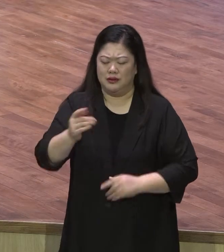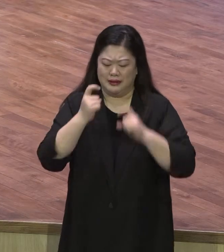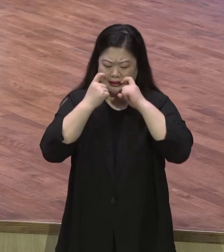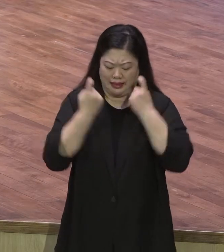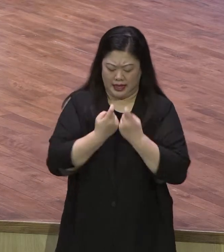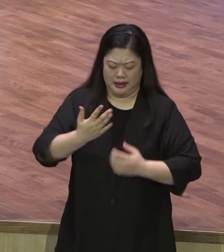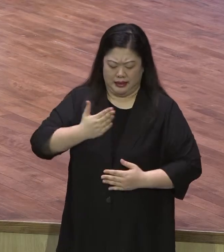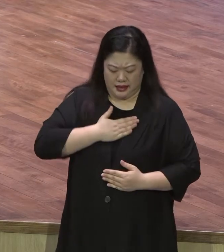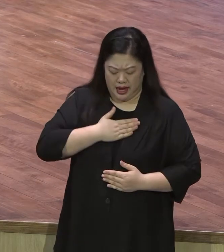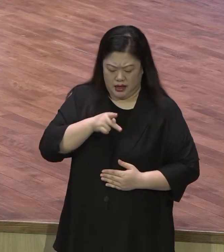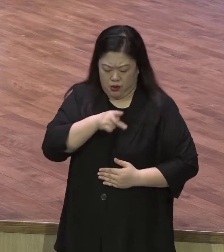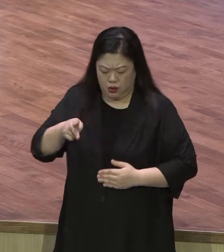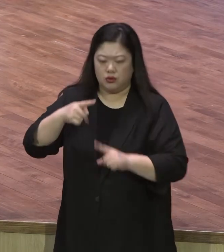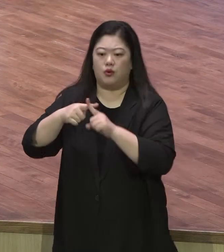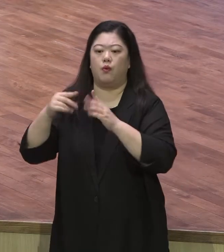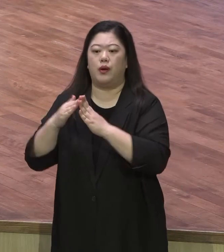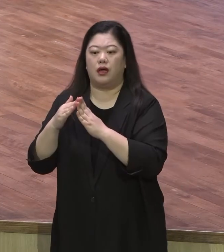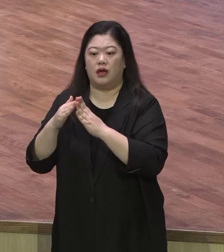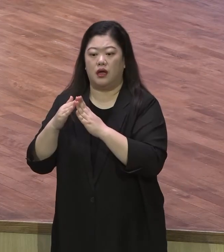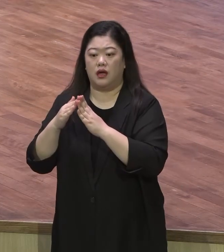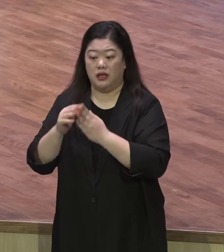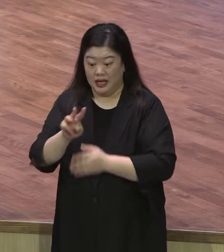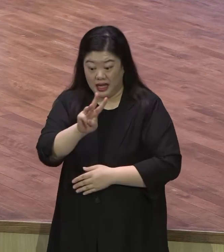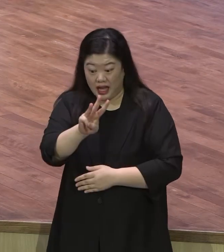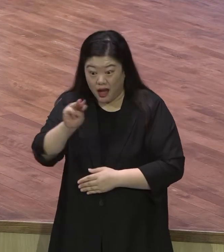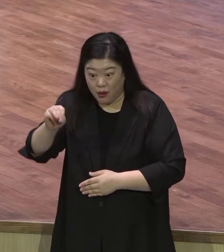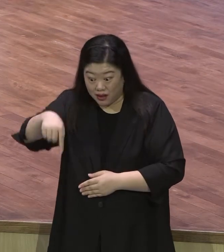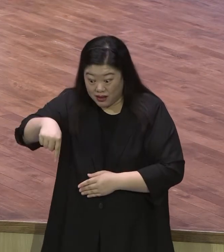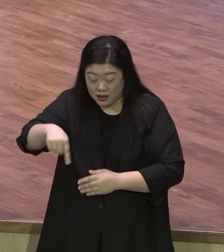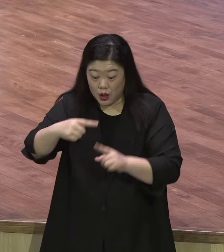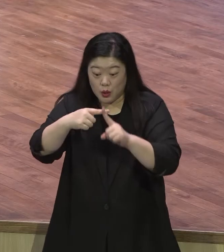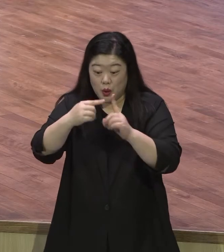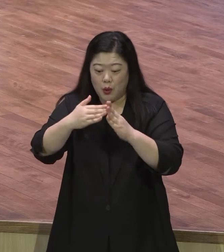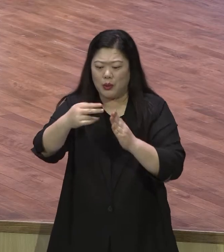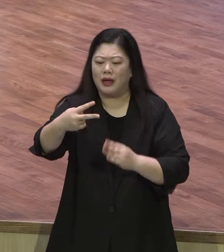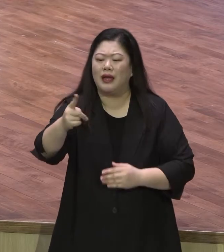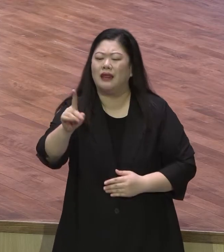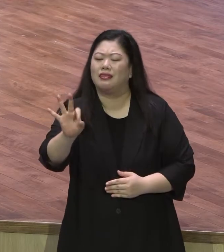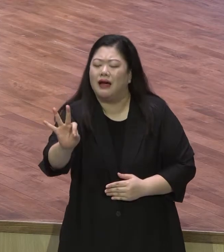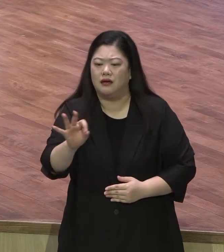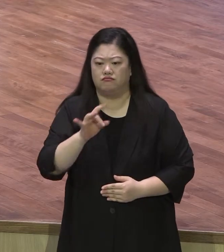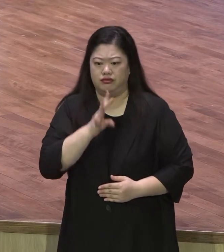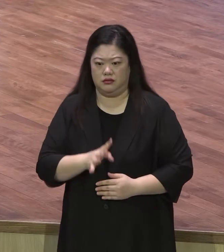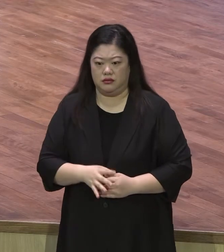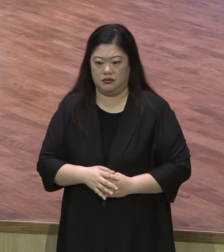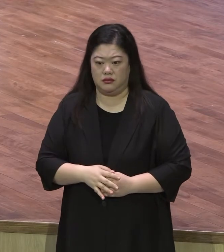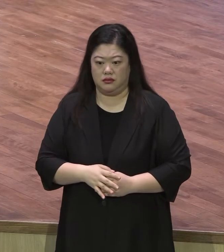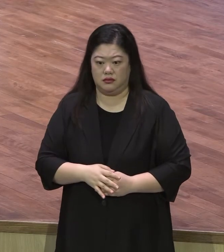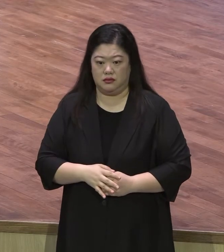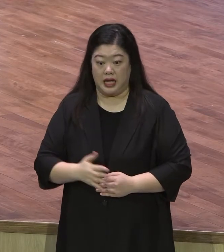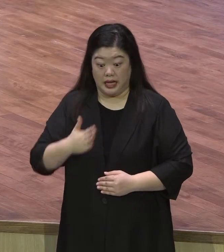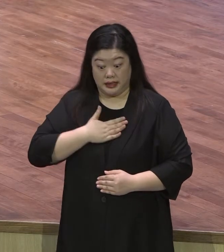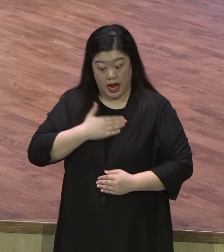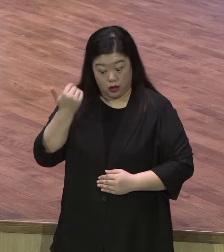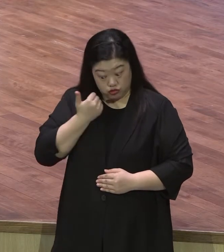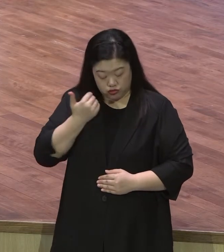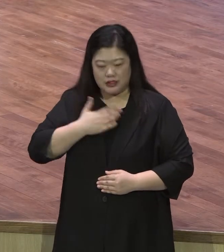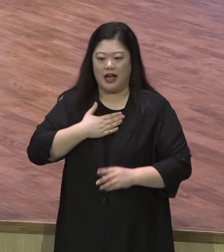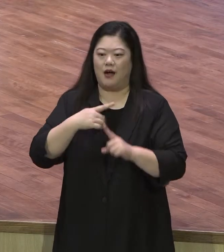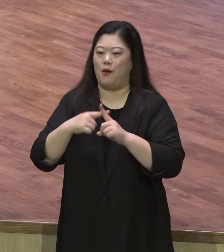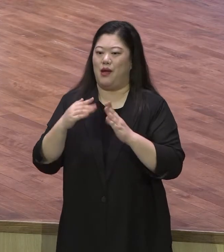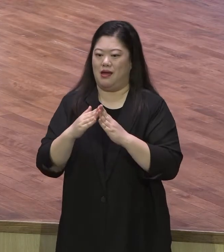이 교회 고백이 확실해야 됩니다. 그래야 여러분이 무너지지 않습니다. 한마디로 예수 그리스도 위에